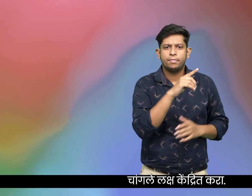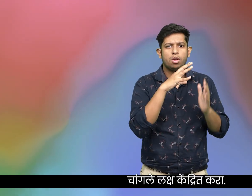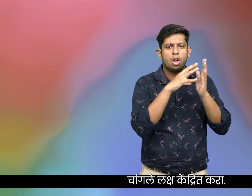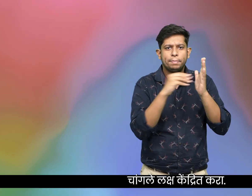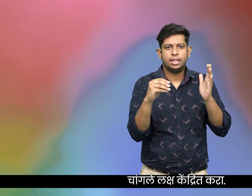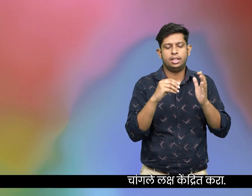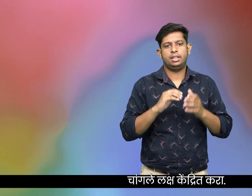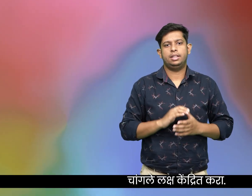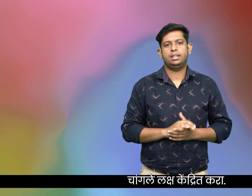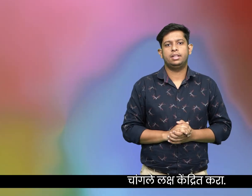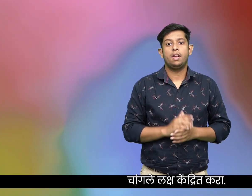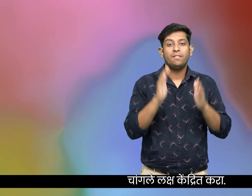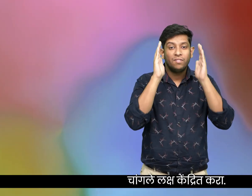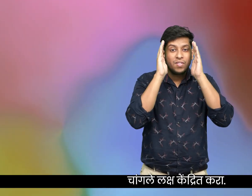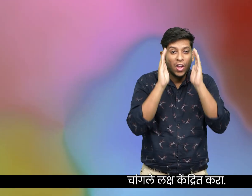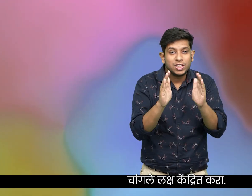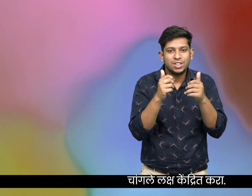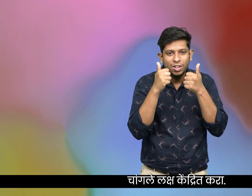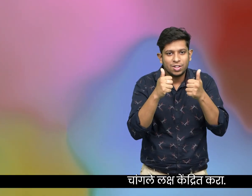चांगले लक्ष केंद्रित करा.